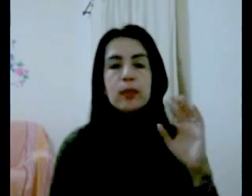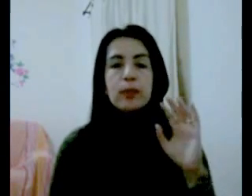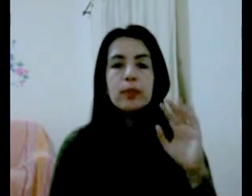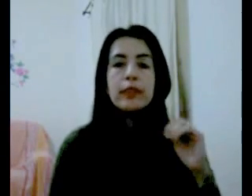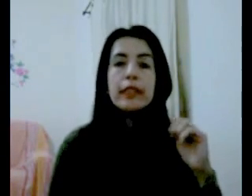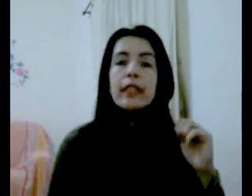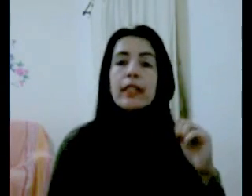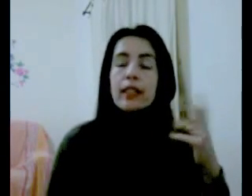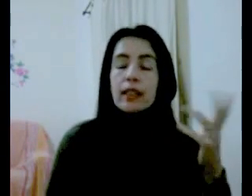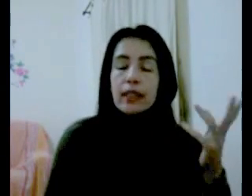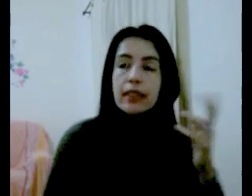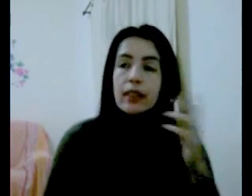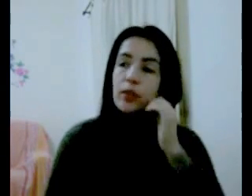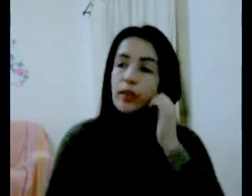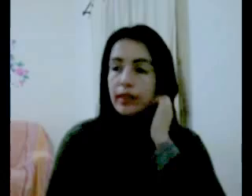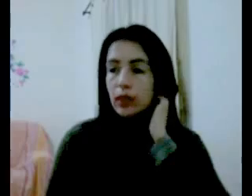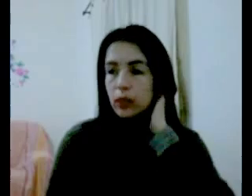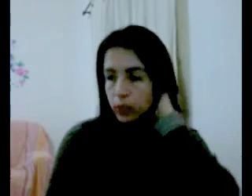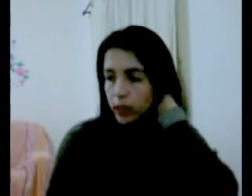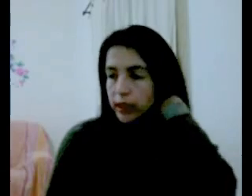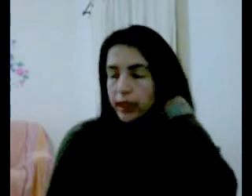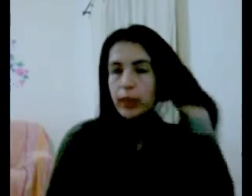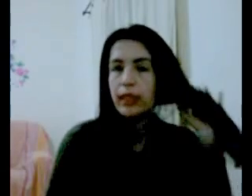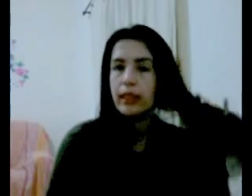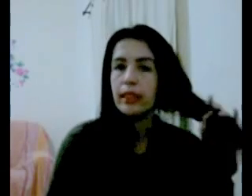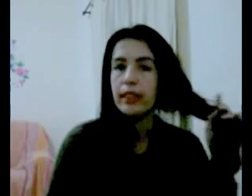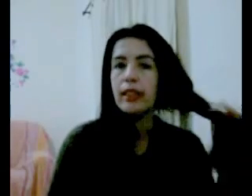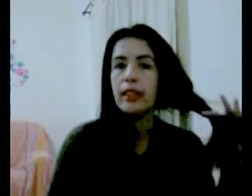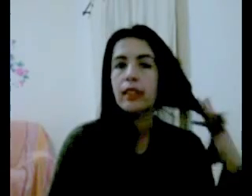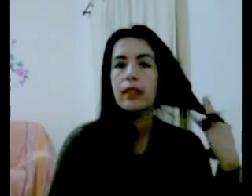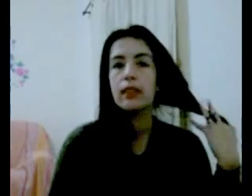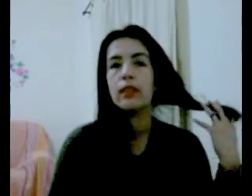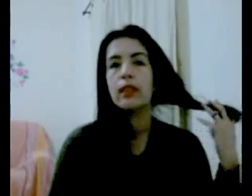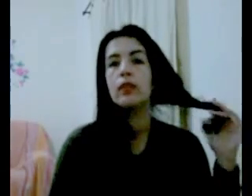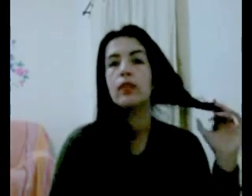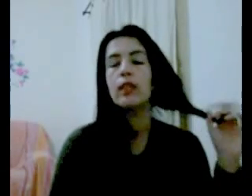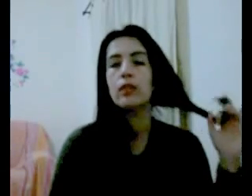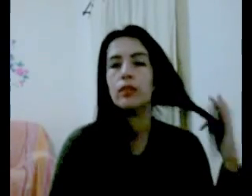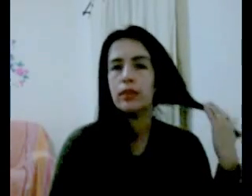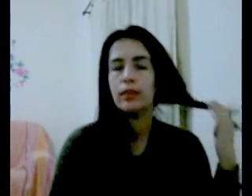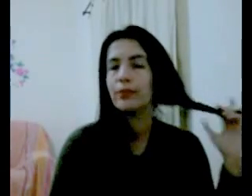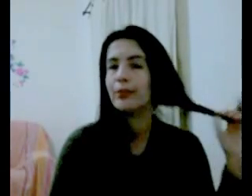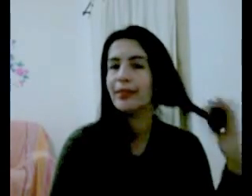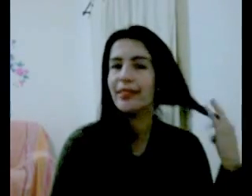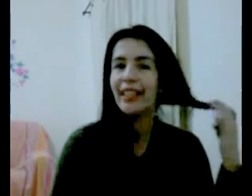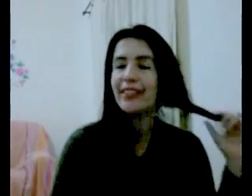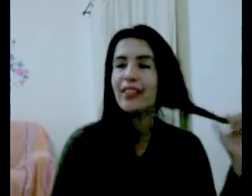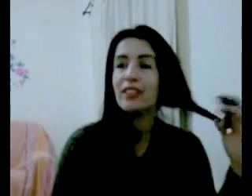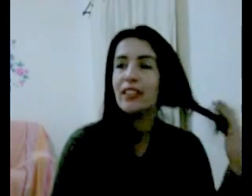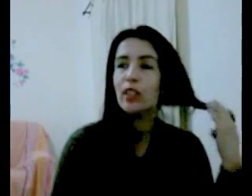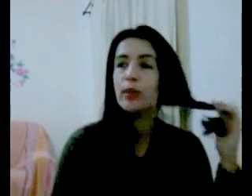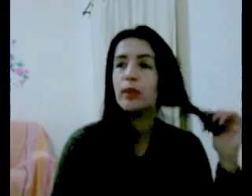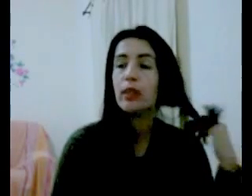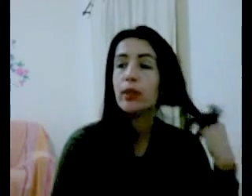E daí então, daí eu achei que era brincadeira dele, né? Daí eu falei, não tenho não sei o que, comecei a